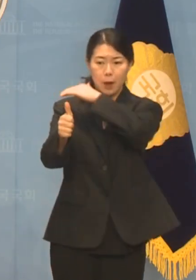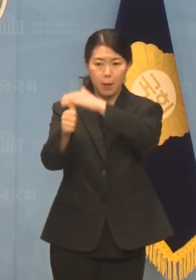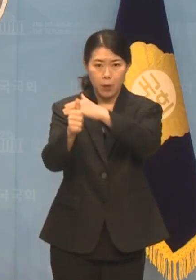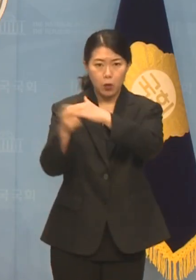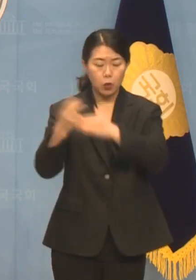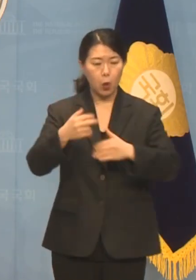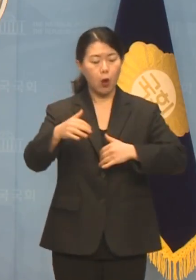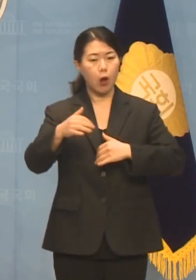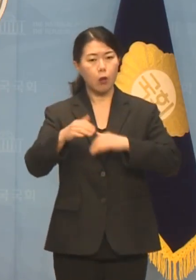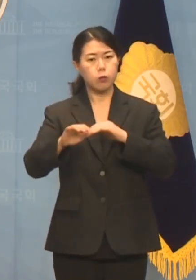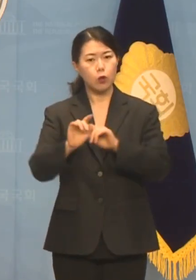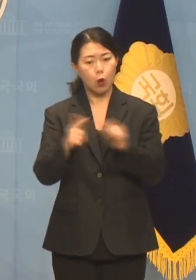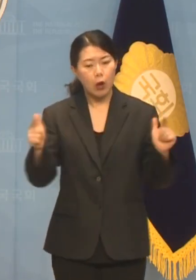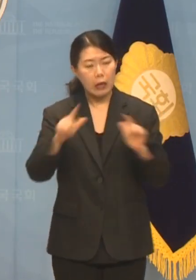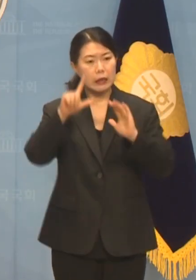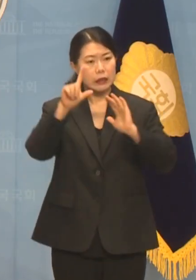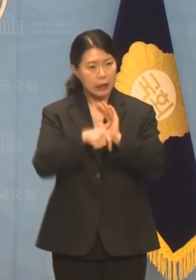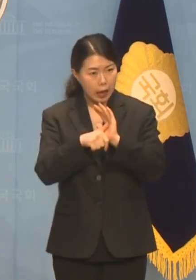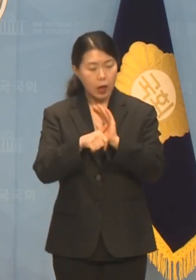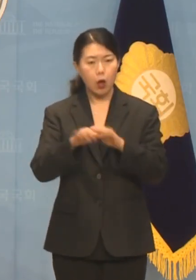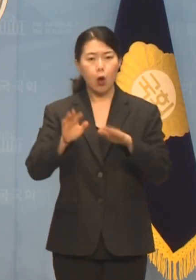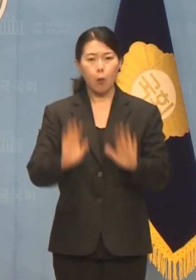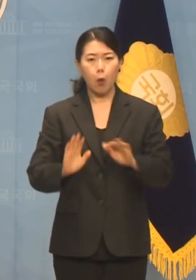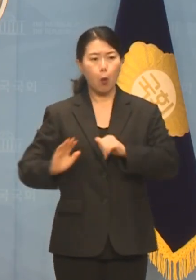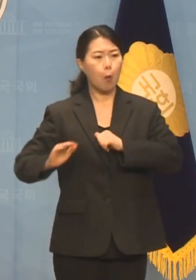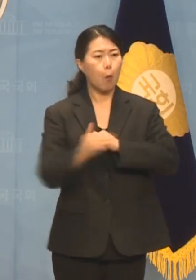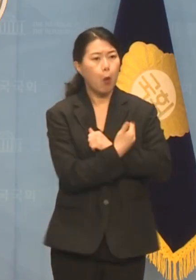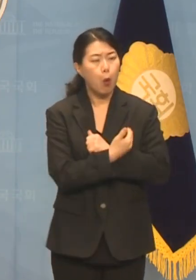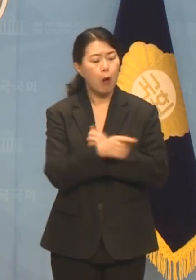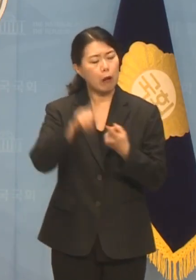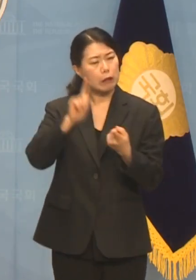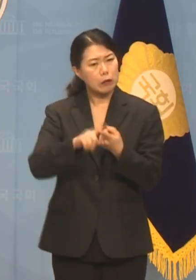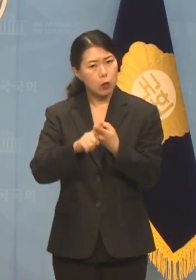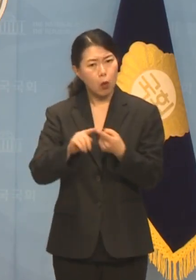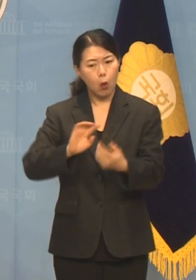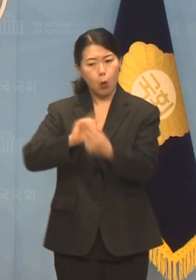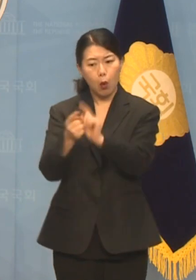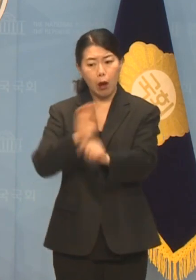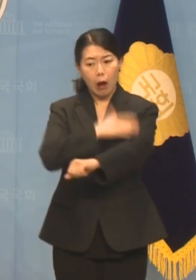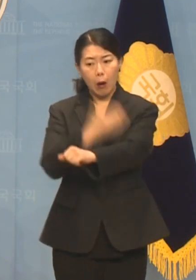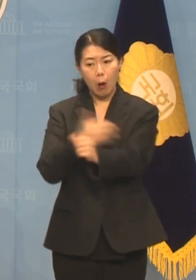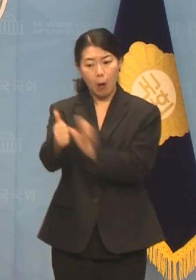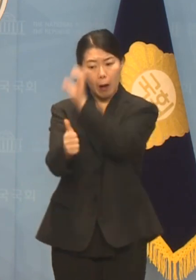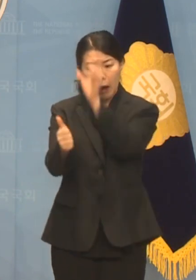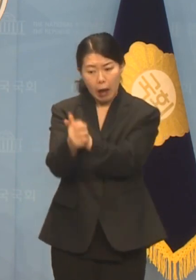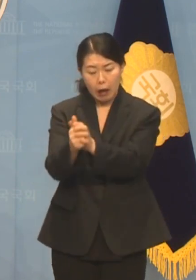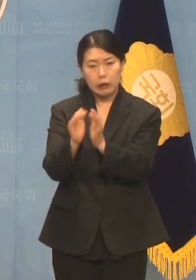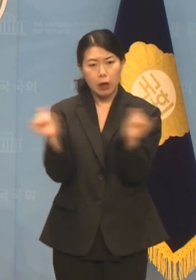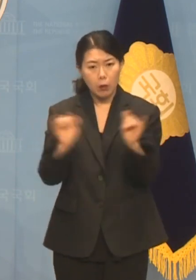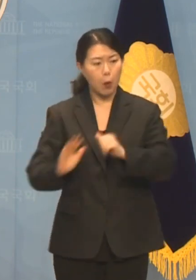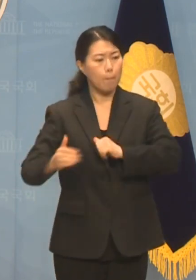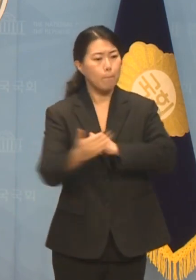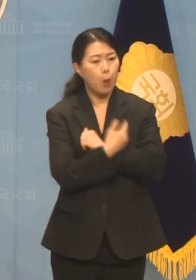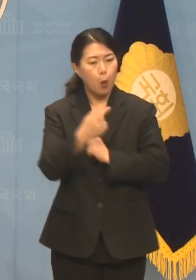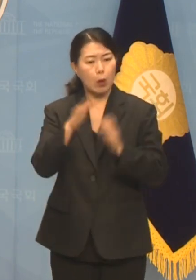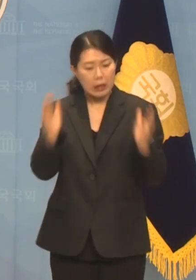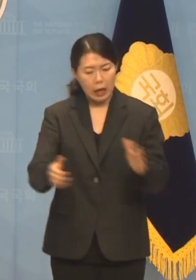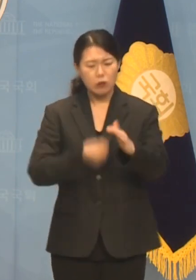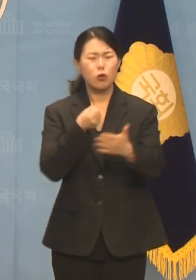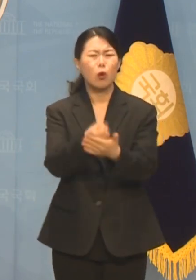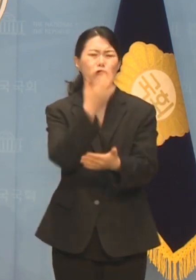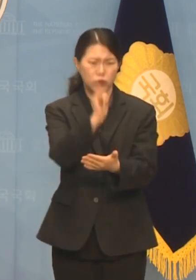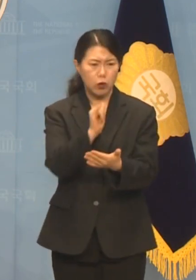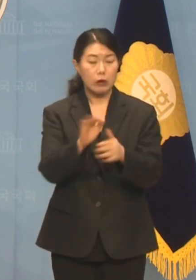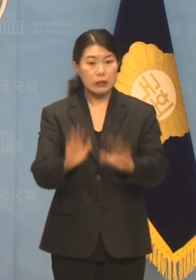거리 시에 보호기간 지정권자 규정이 없어서 권한대행이 보호기간을 지정한다는 것입니다.